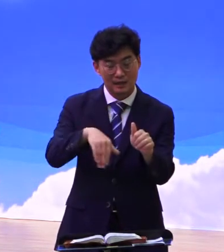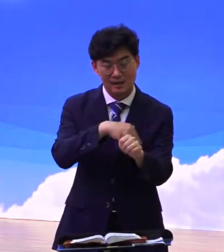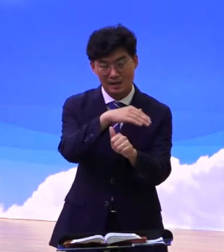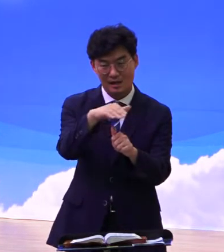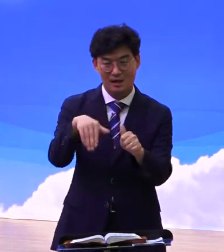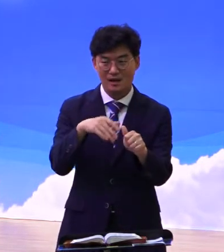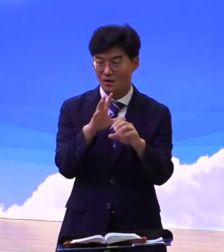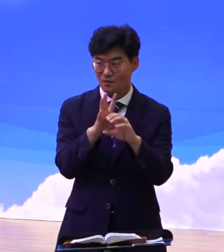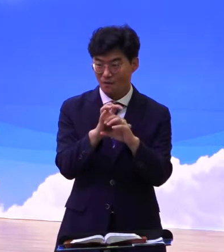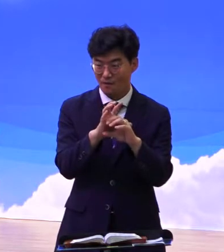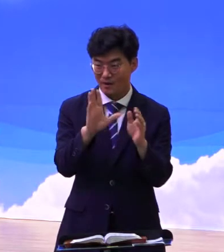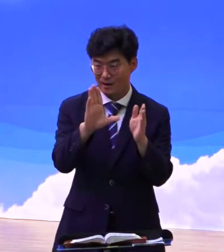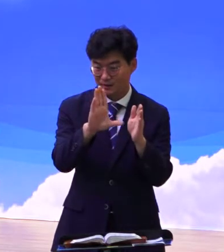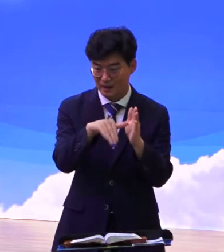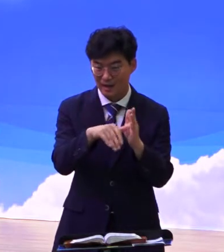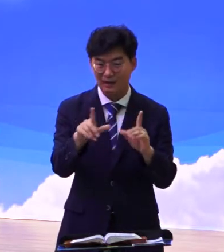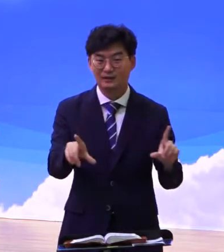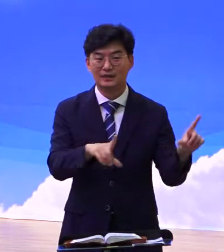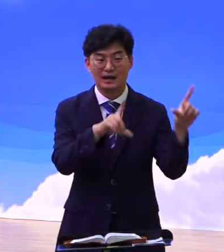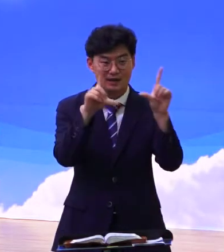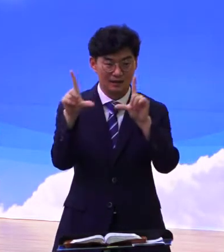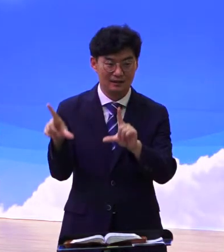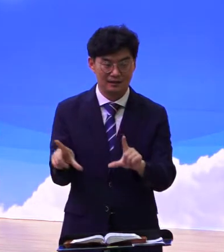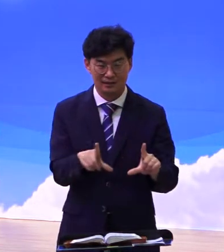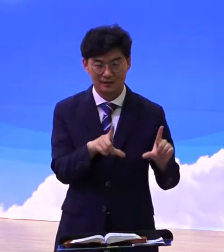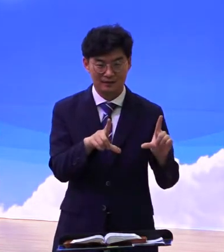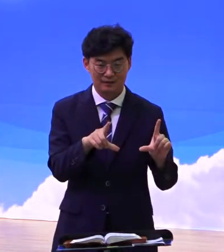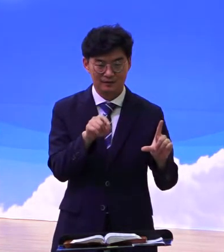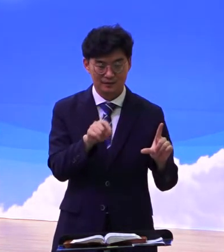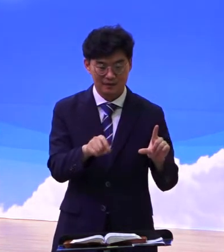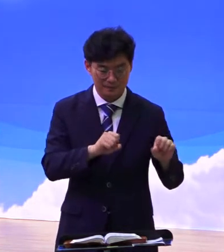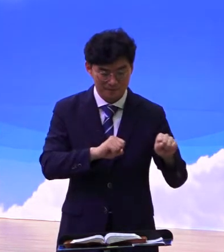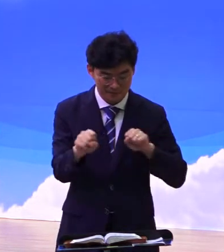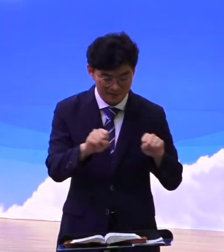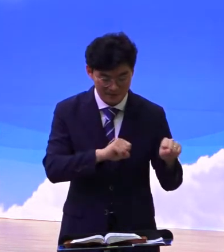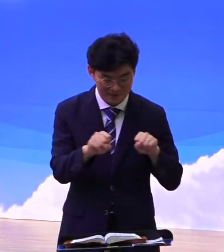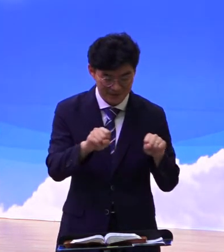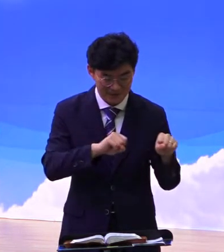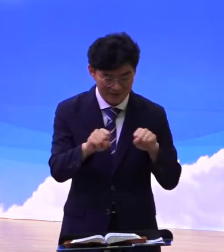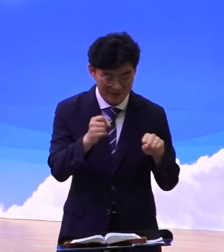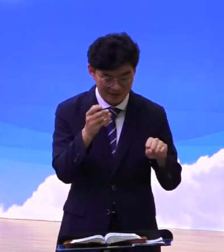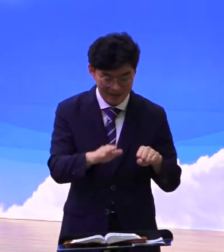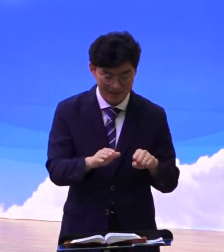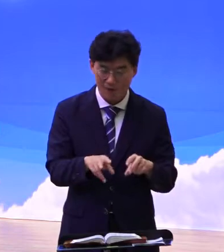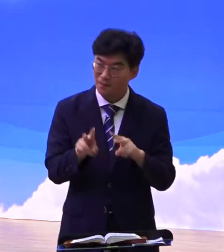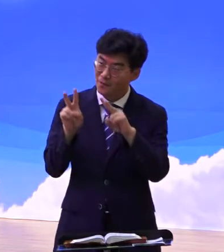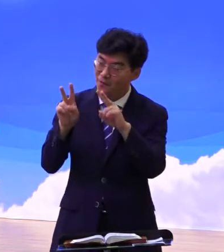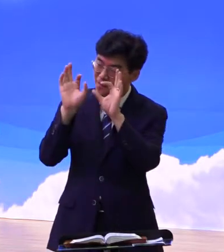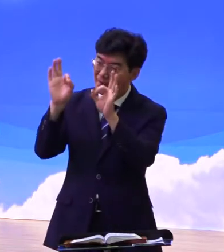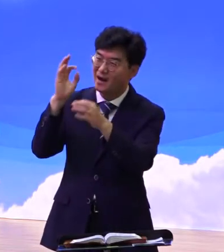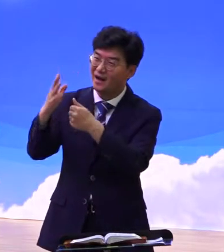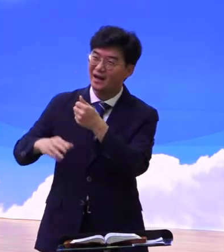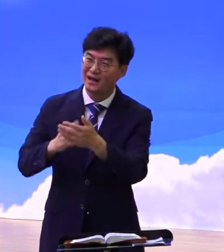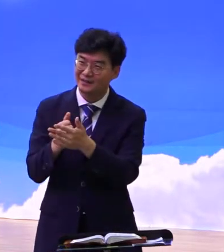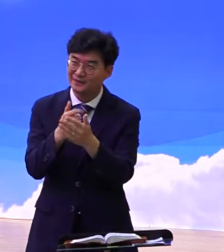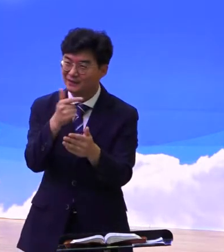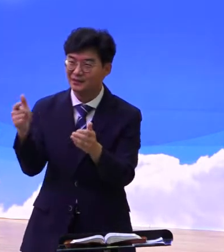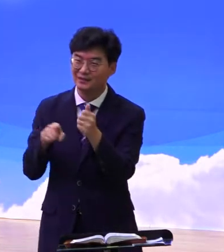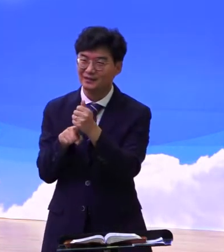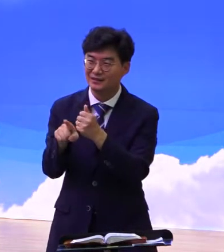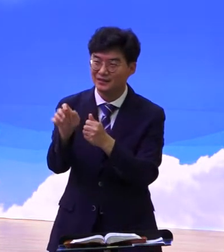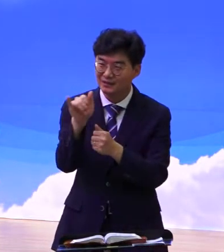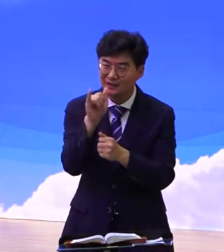상황 너머에서 일하고 계시는 하나님의 역사를 보게 하는, 하나님의 뜻이 있다, 눈에 보이지